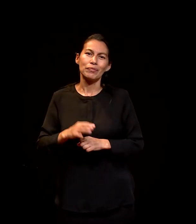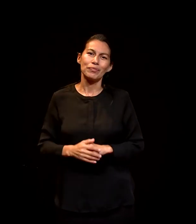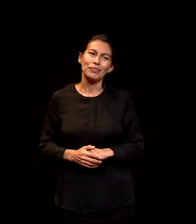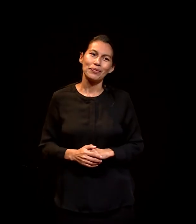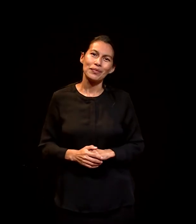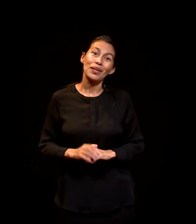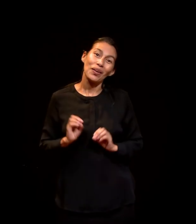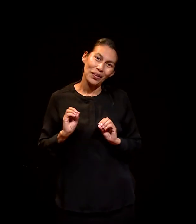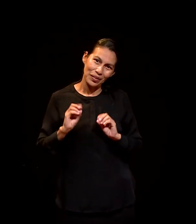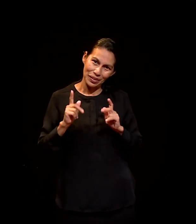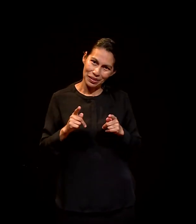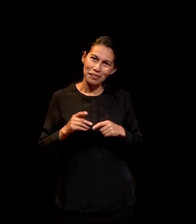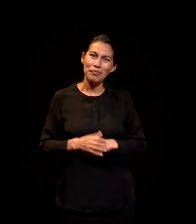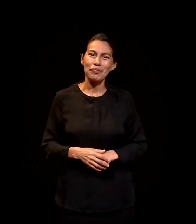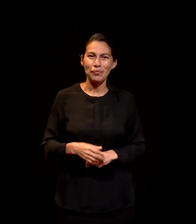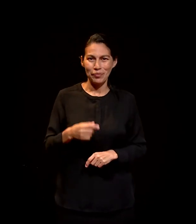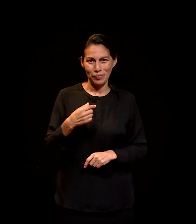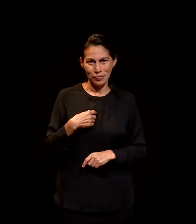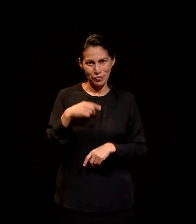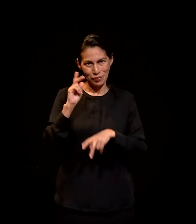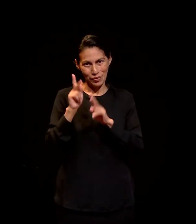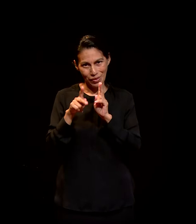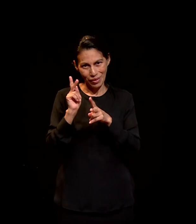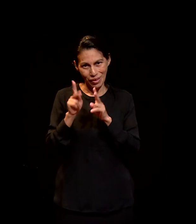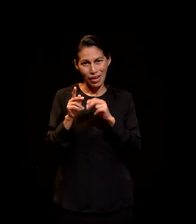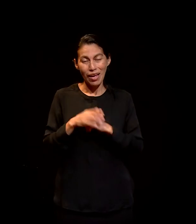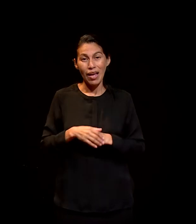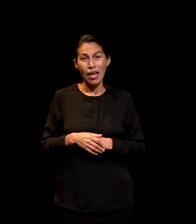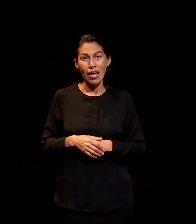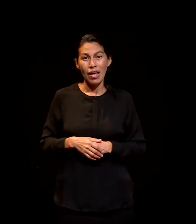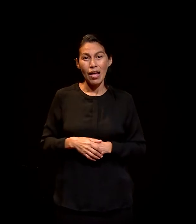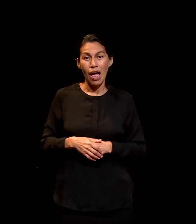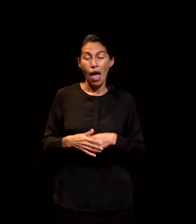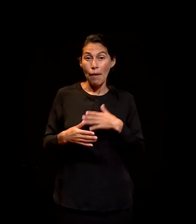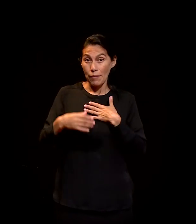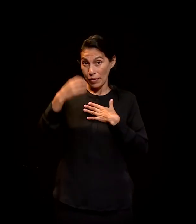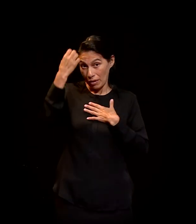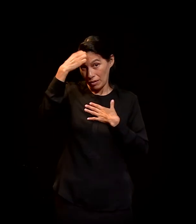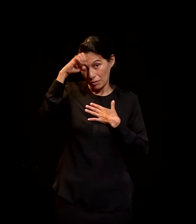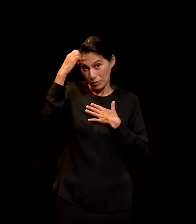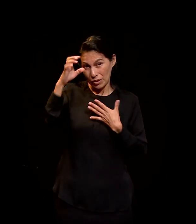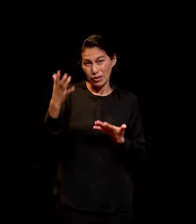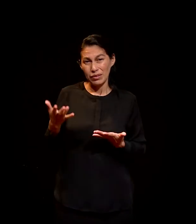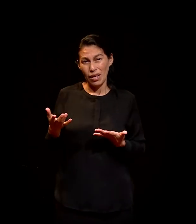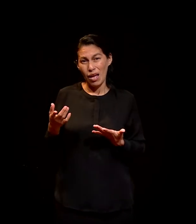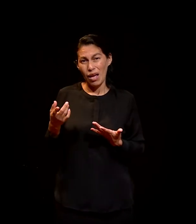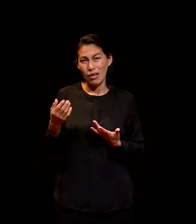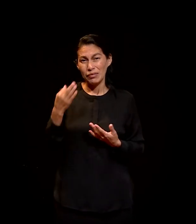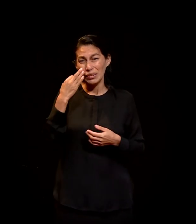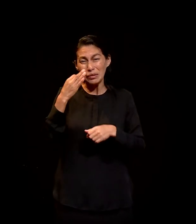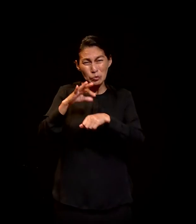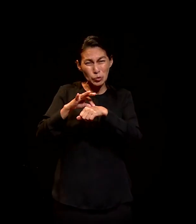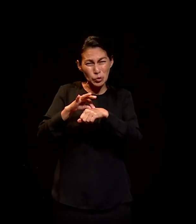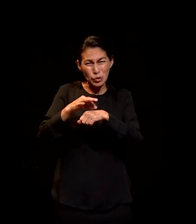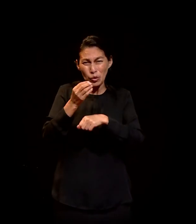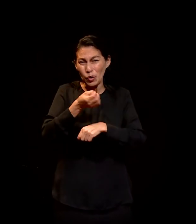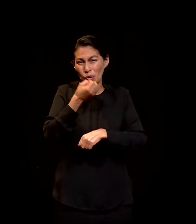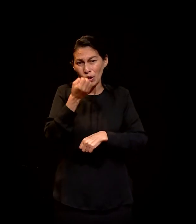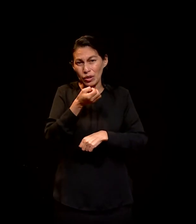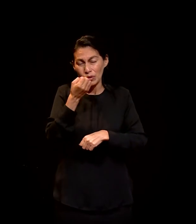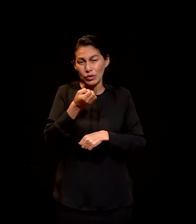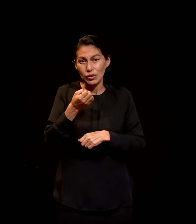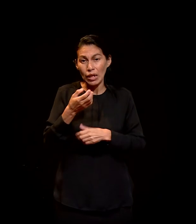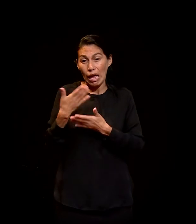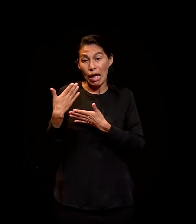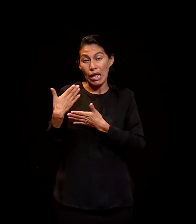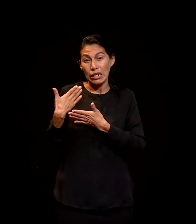bueno pues ya les quiero contar más que nada y cómo de oración en el período de tiempo que estuvimos